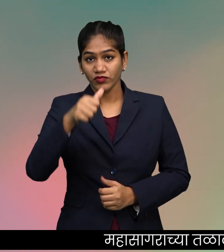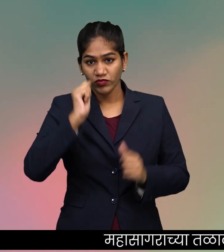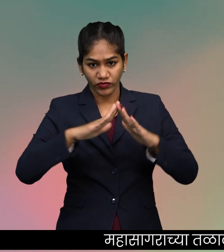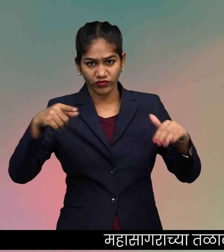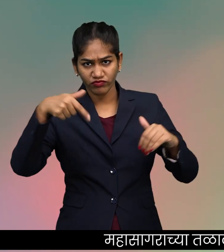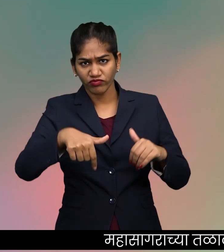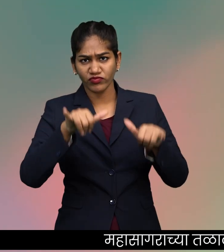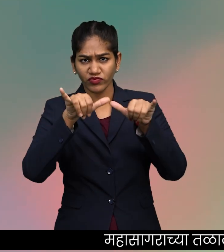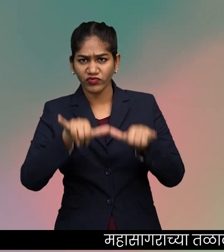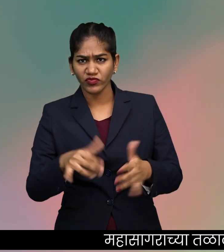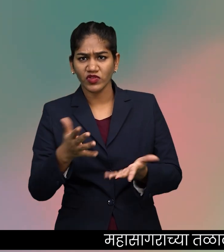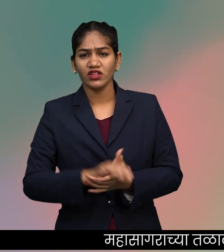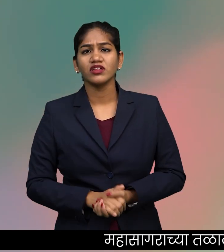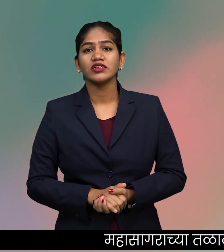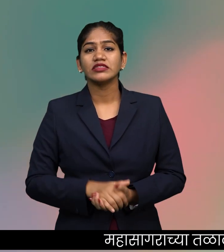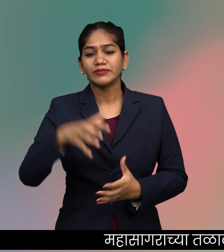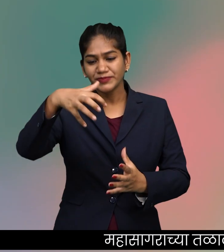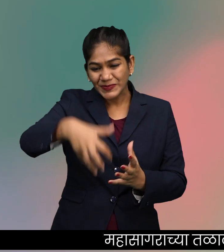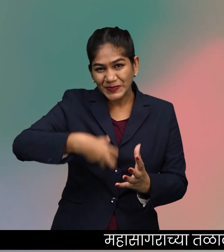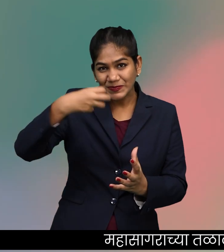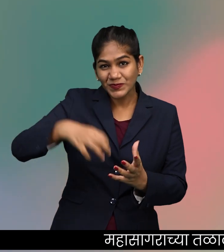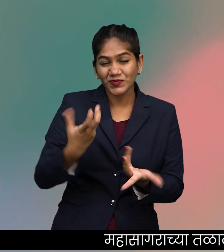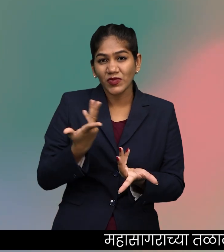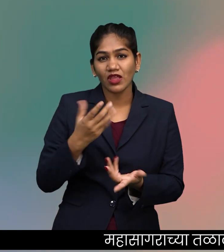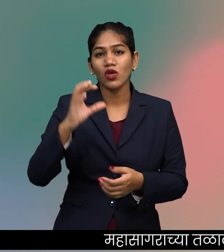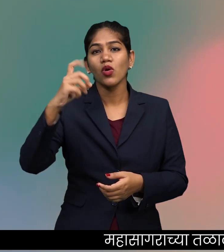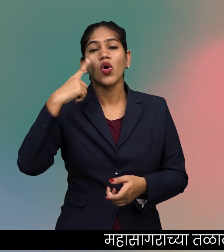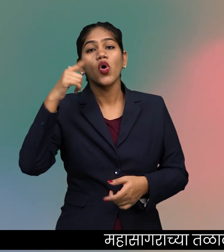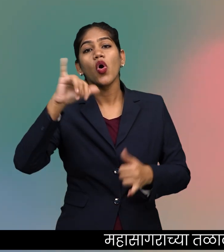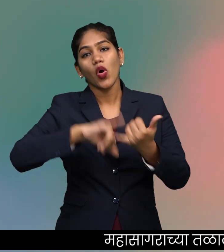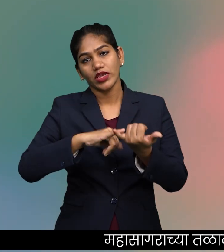महासागराच्या तळाला तेलासाठी उत्खनन केले जाते.